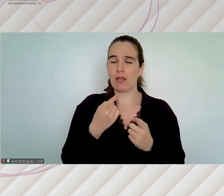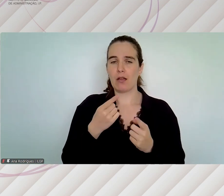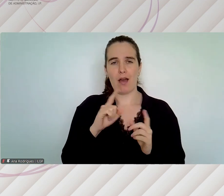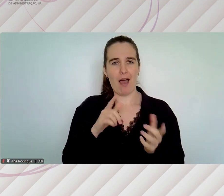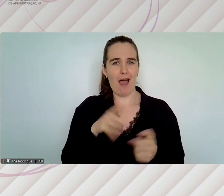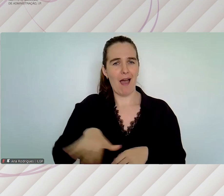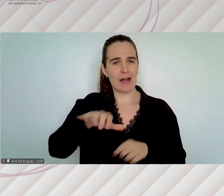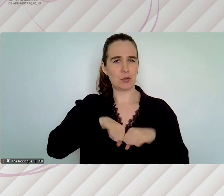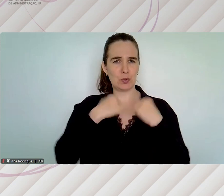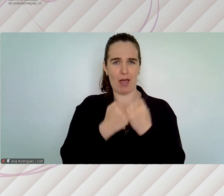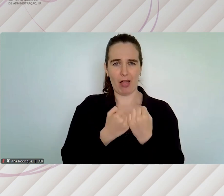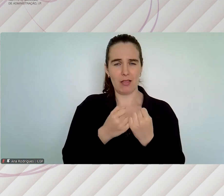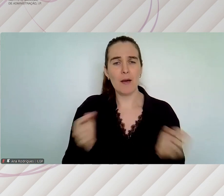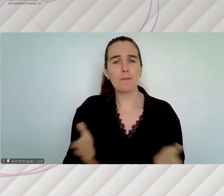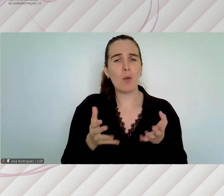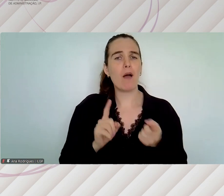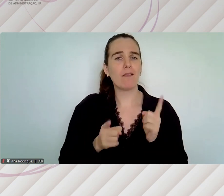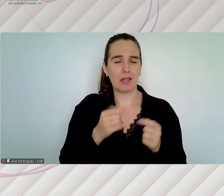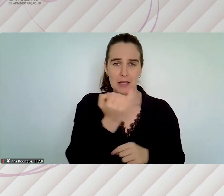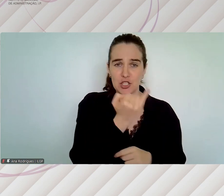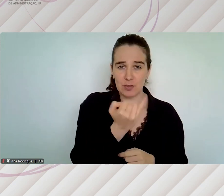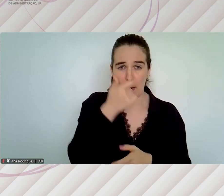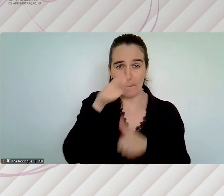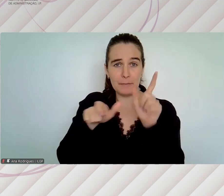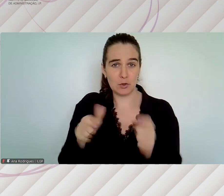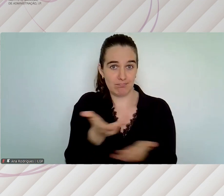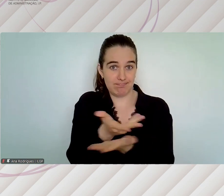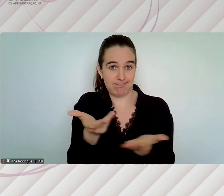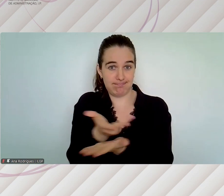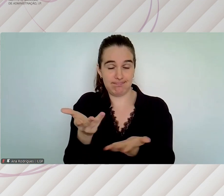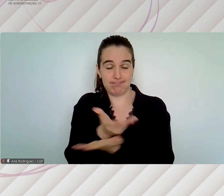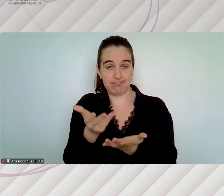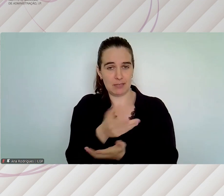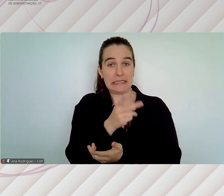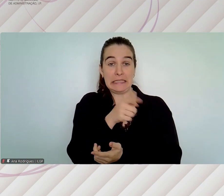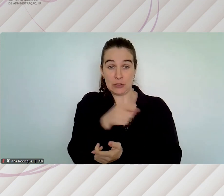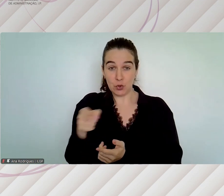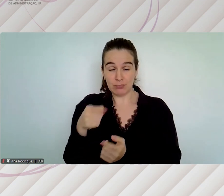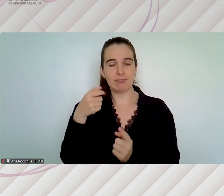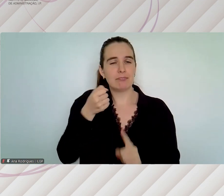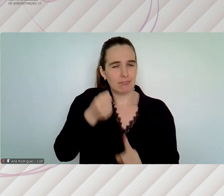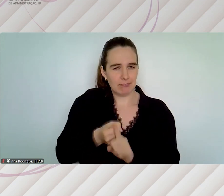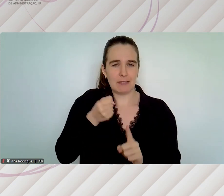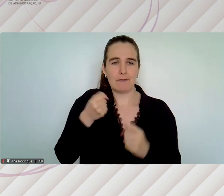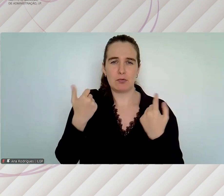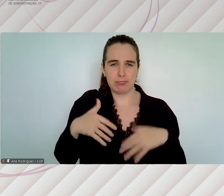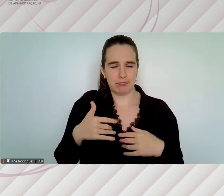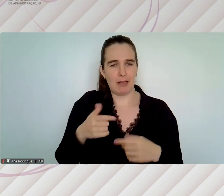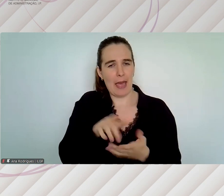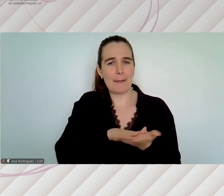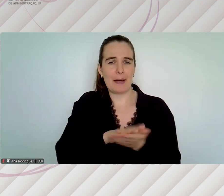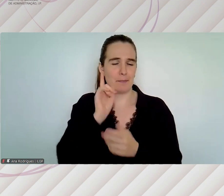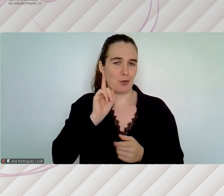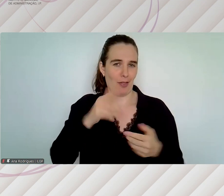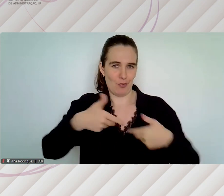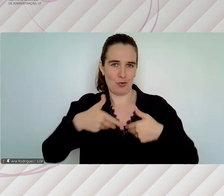promovem a interação entre pessoas e instituições, são fundamentais para enfrentar os desafios complexos e interdependentes da atualidade.